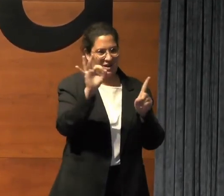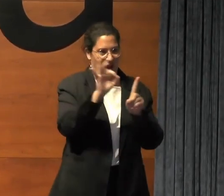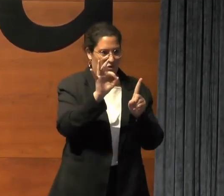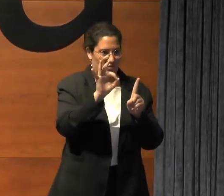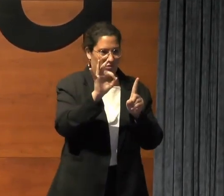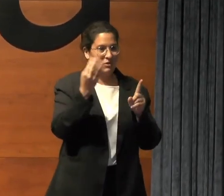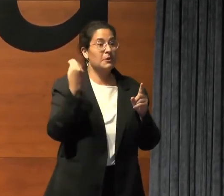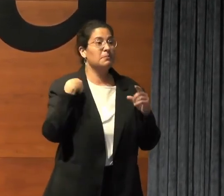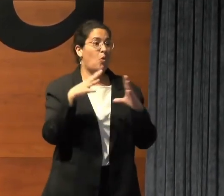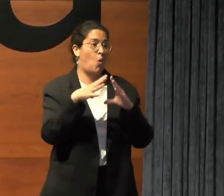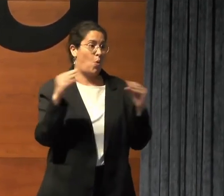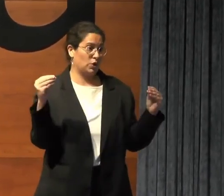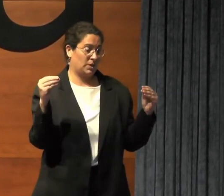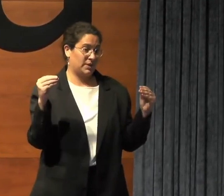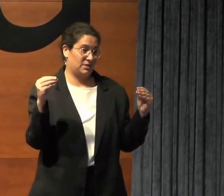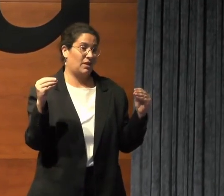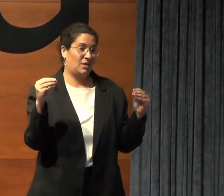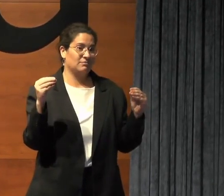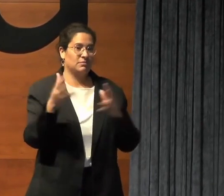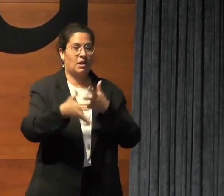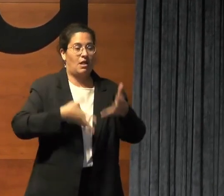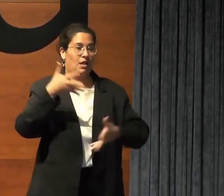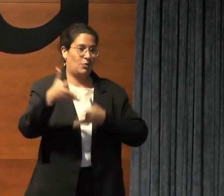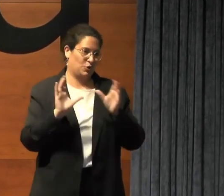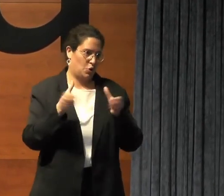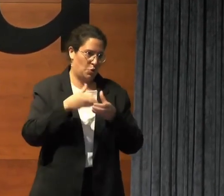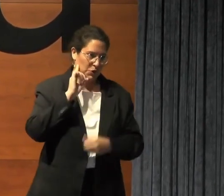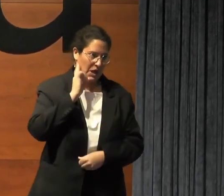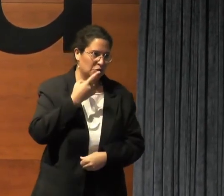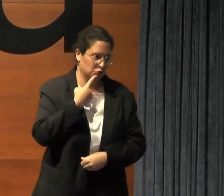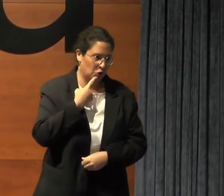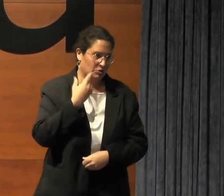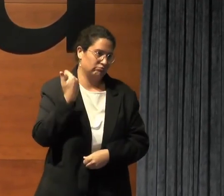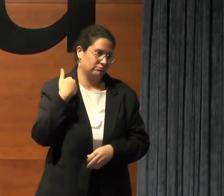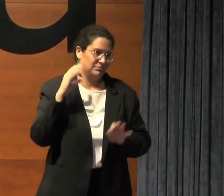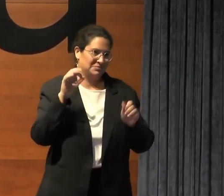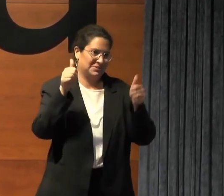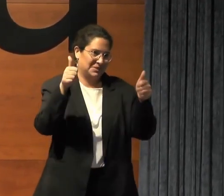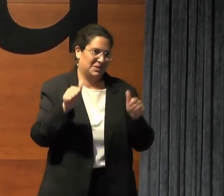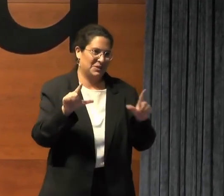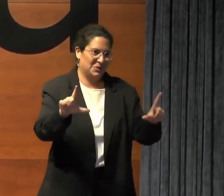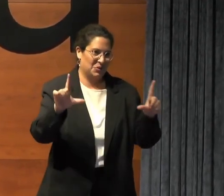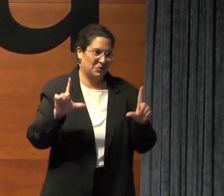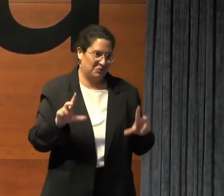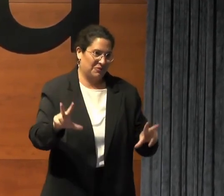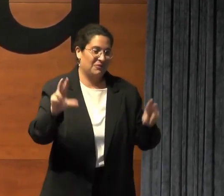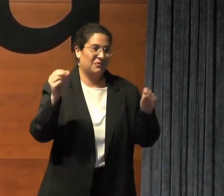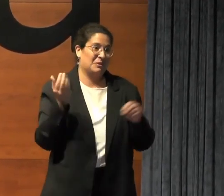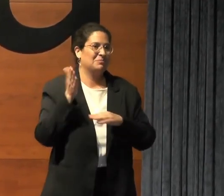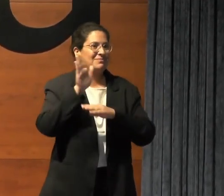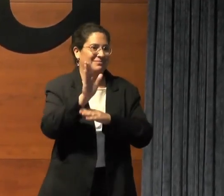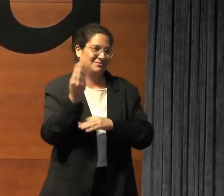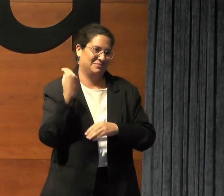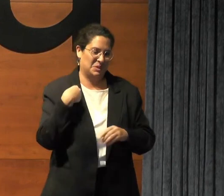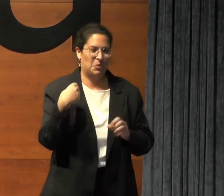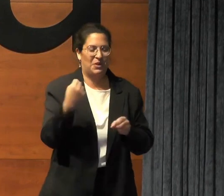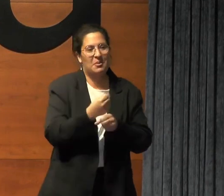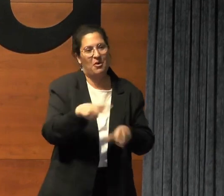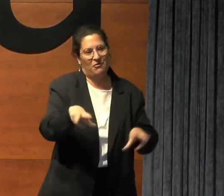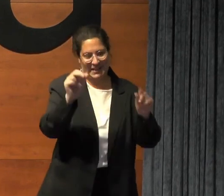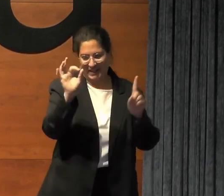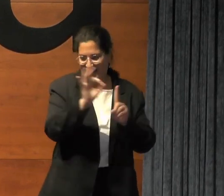porque esto que yo presento es mi trabajo de fin de grado de la carrera, del grado de Lengua de Signos y Comunidad